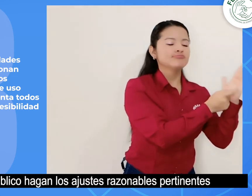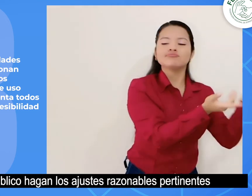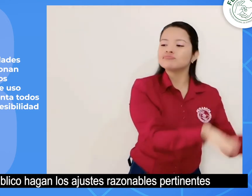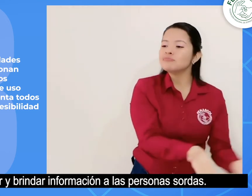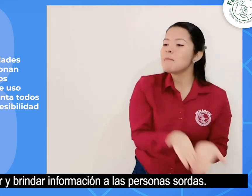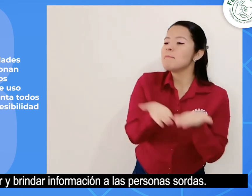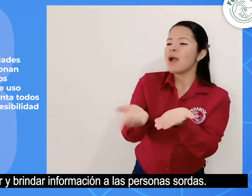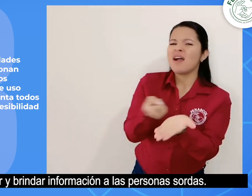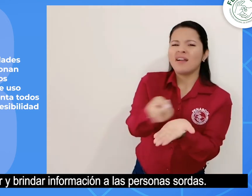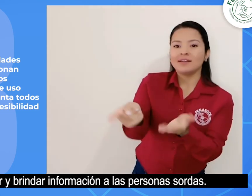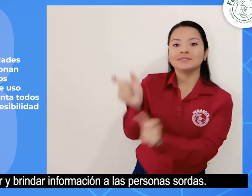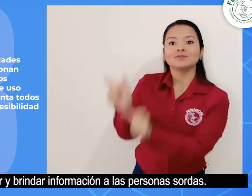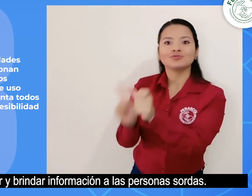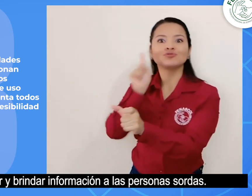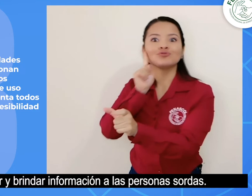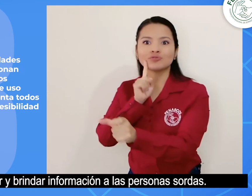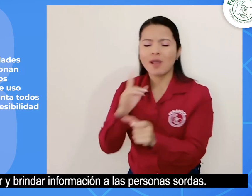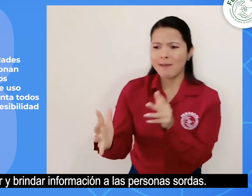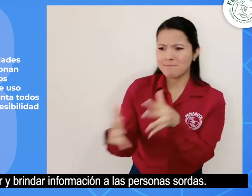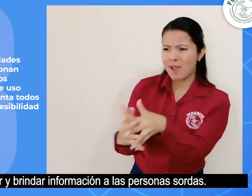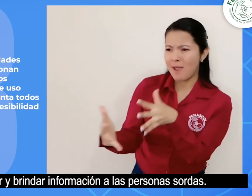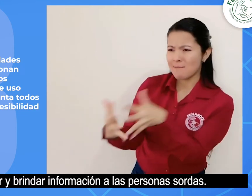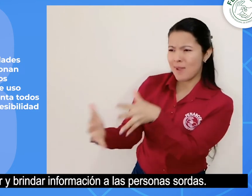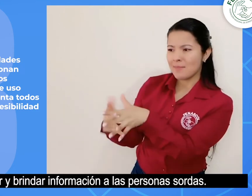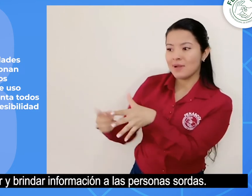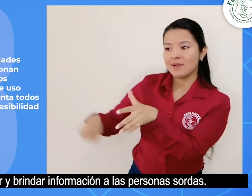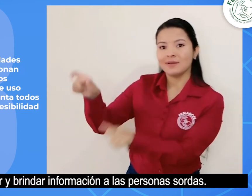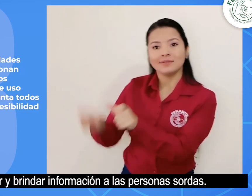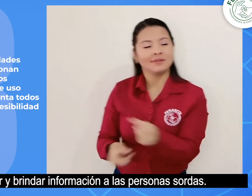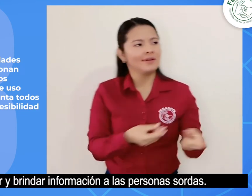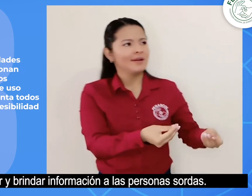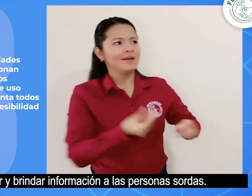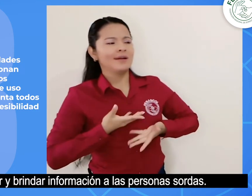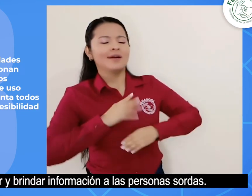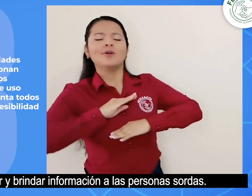para atender y brindar información a las personas sordas.